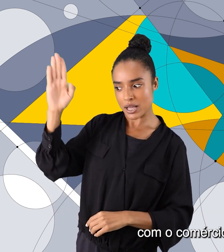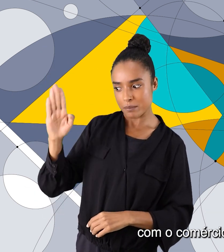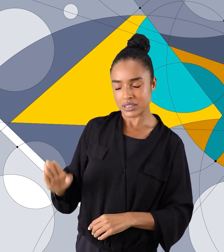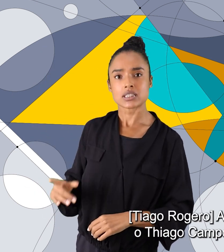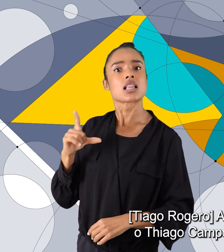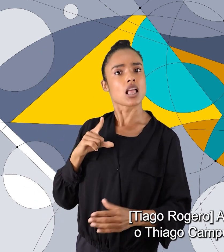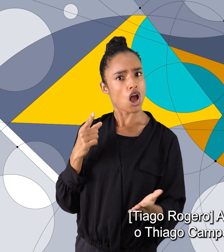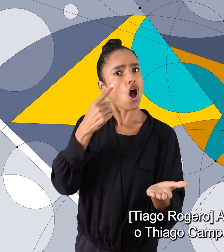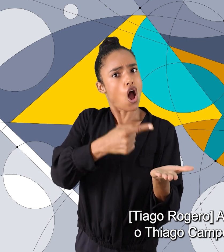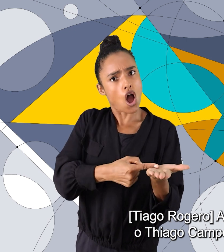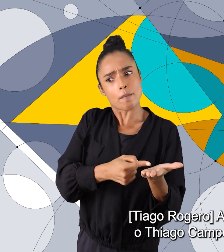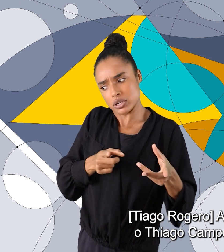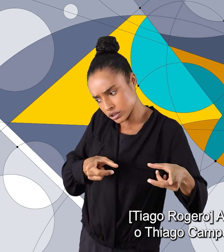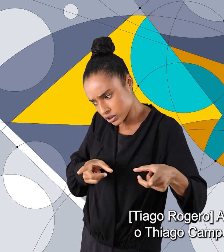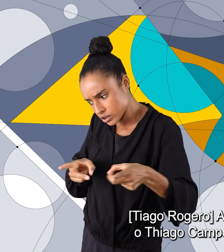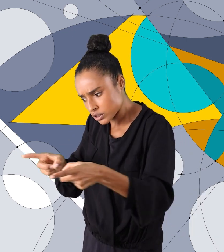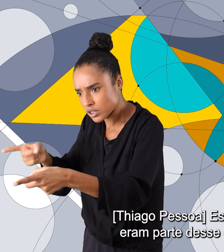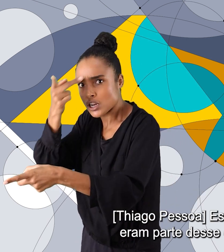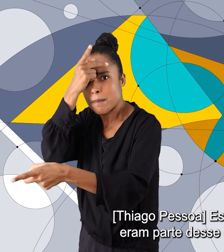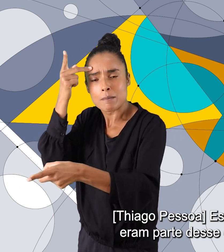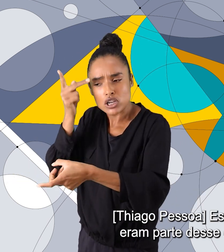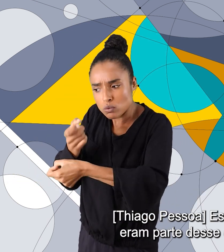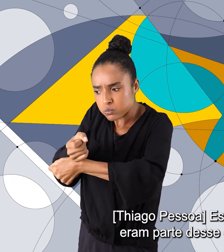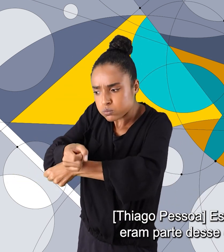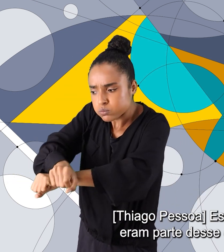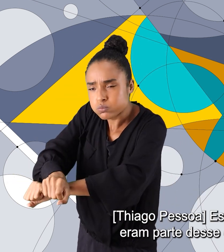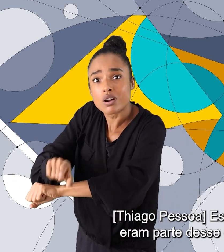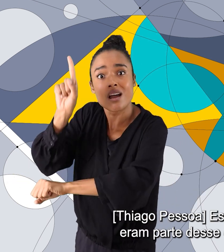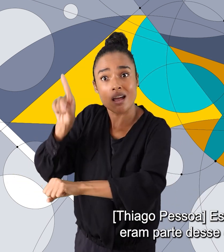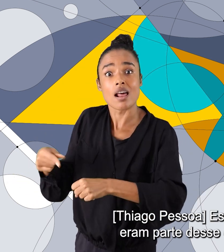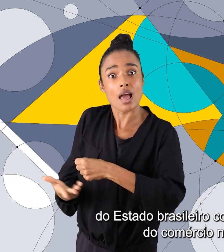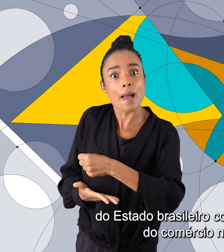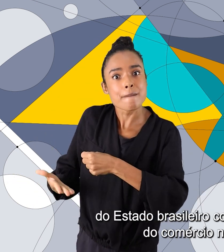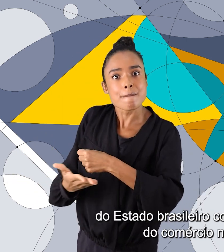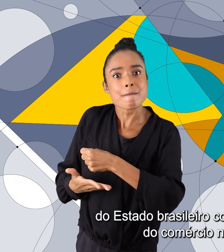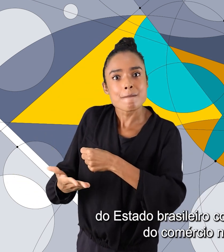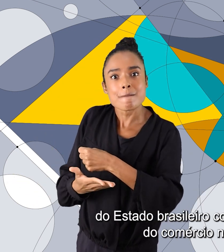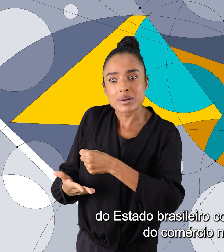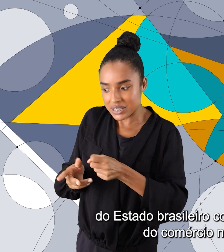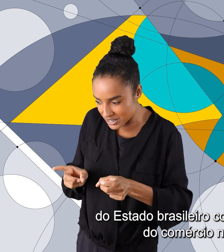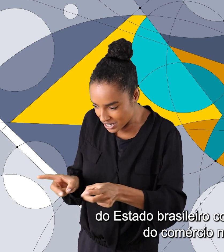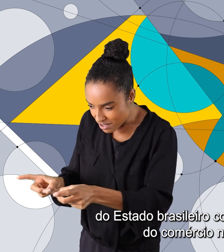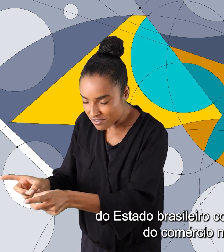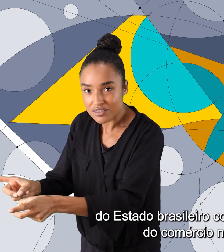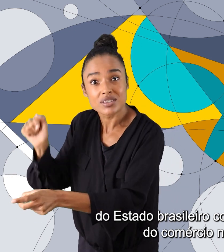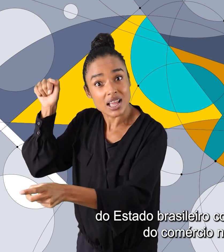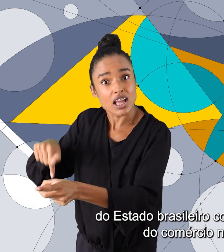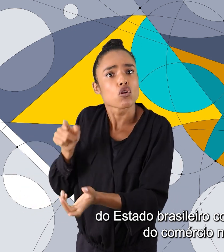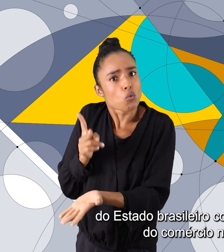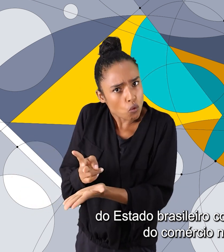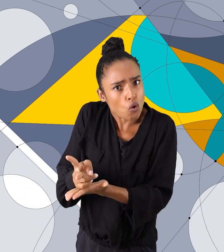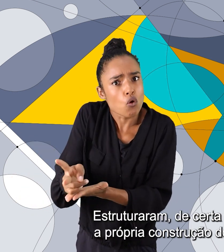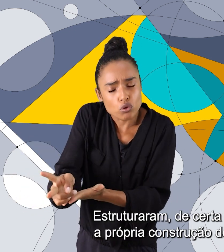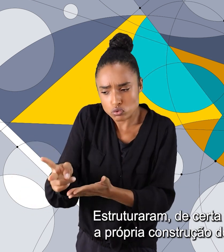comércio negreiro. Aqui de novo o Tiago Campos Pessoa. Esses traficantes eram parte desse compromisso do Estado brasileiro com a continuidade do comércio